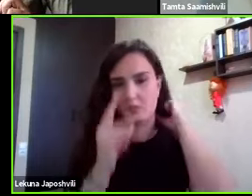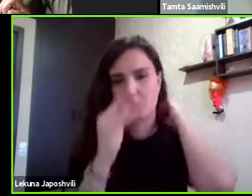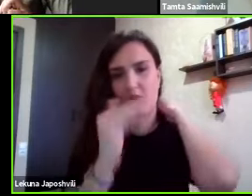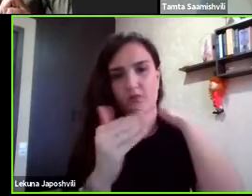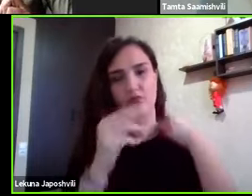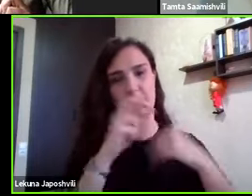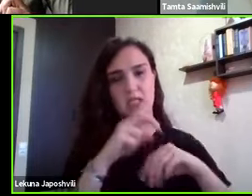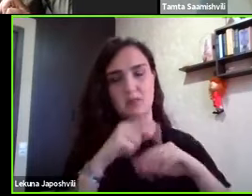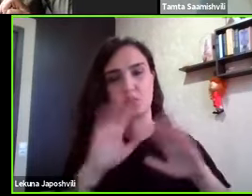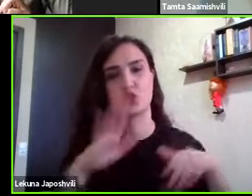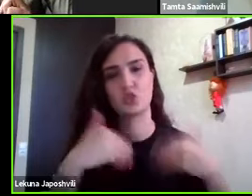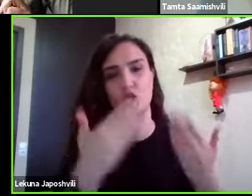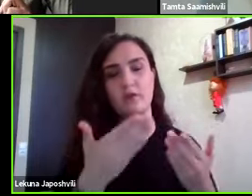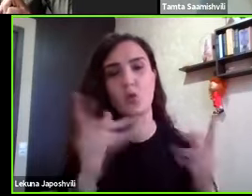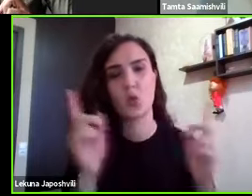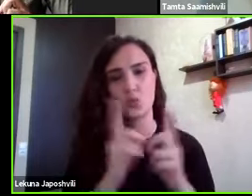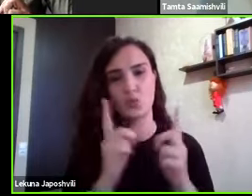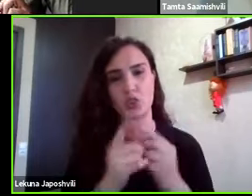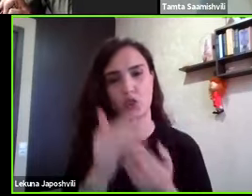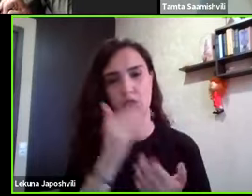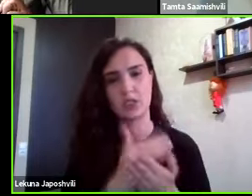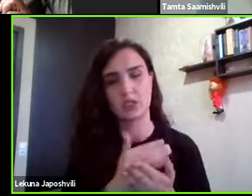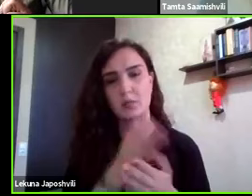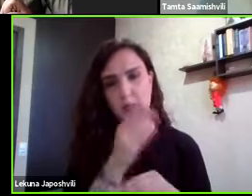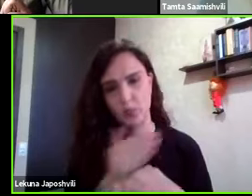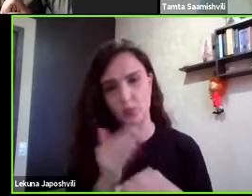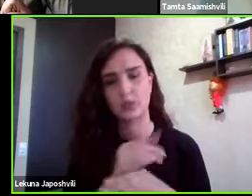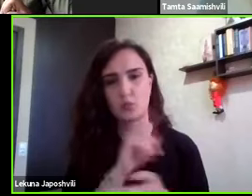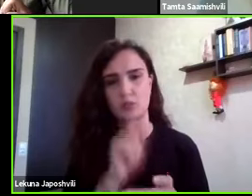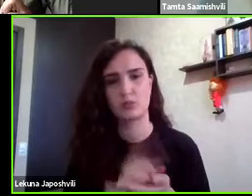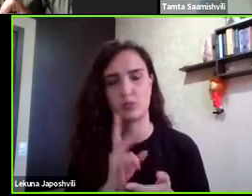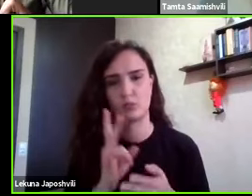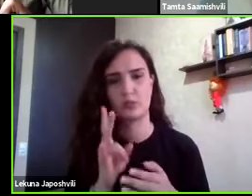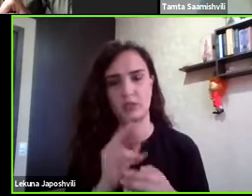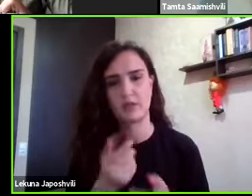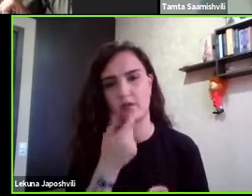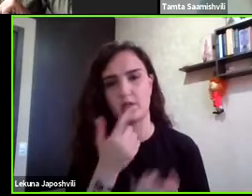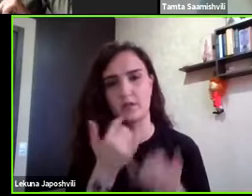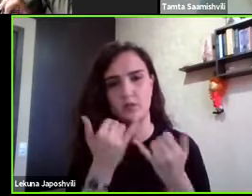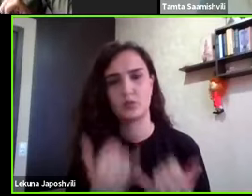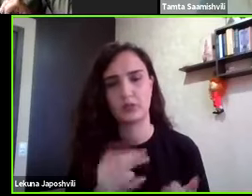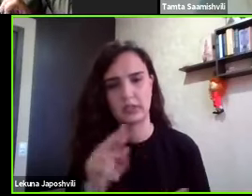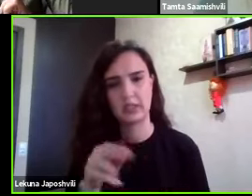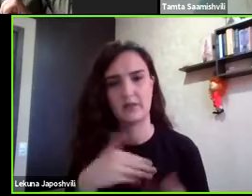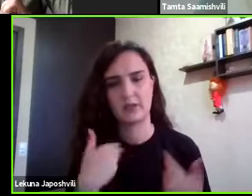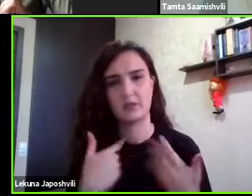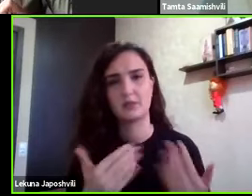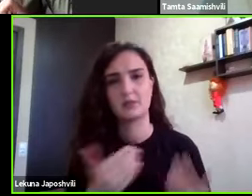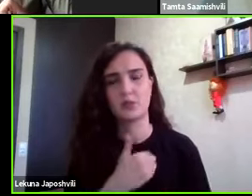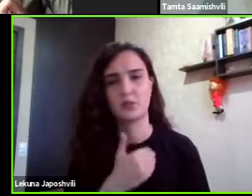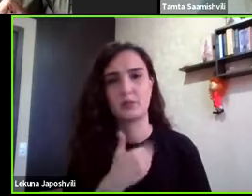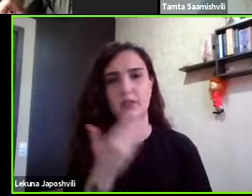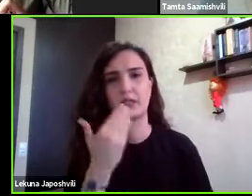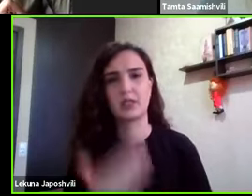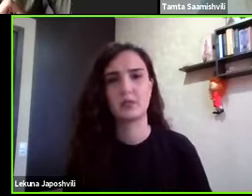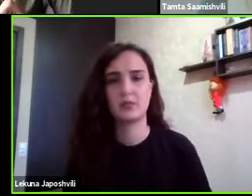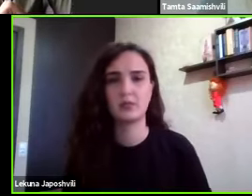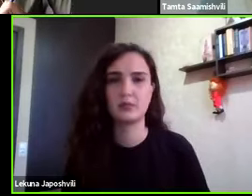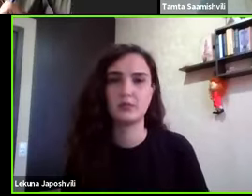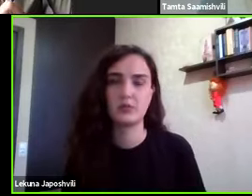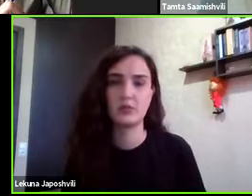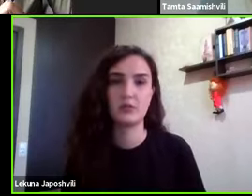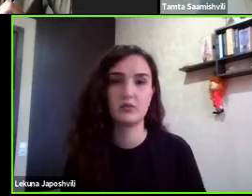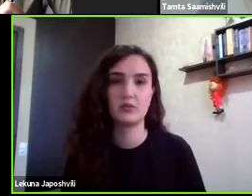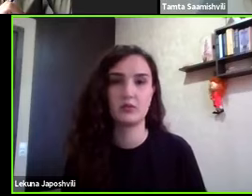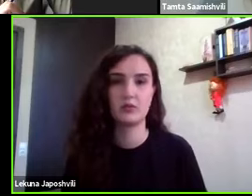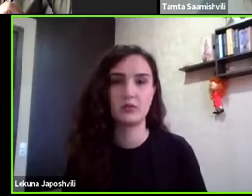რჩევით, კონსულტაციის შედეგად პერიოდულად აუცილებლად უნდა დაავალებინოთ დ-ვიტამინი, ხო? აი ეს მინდოდა მეკითხა, ესე იგი თქვენ